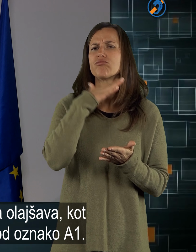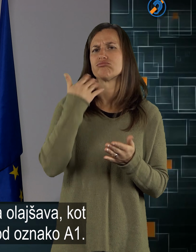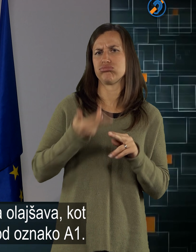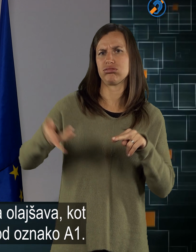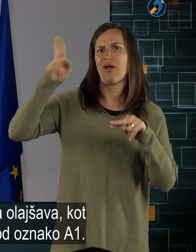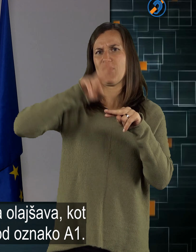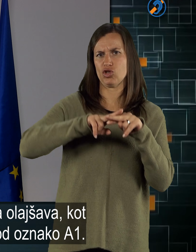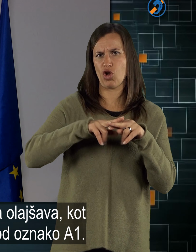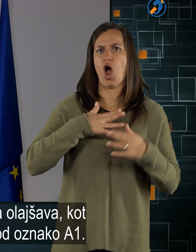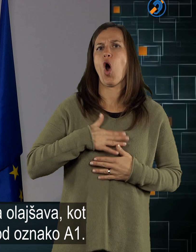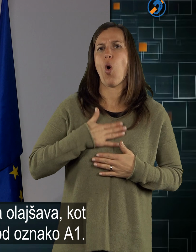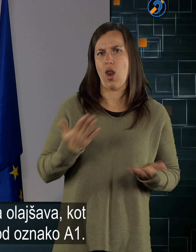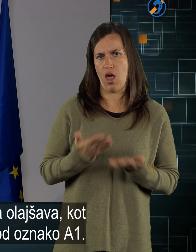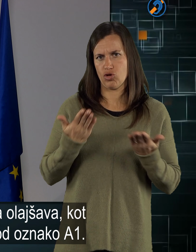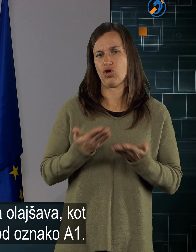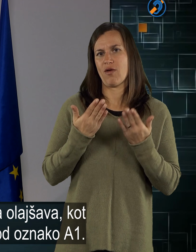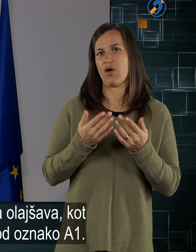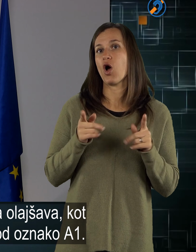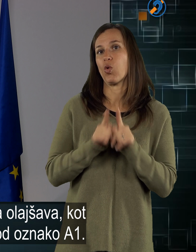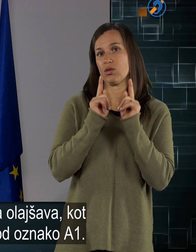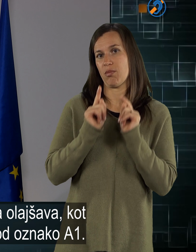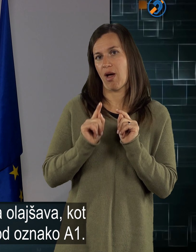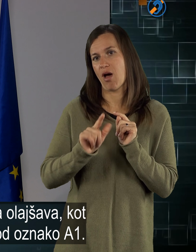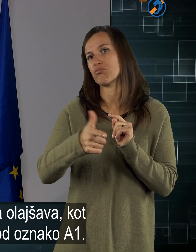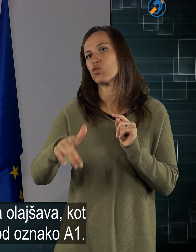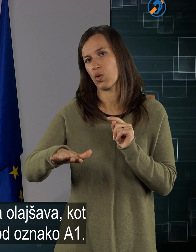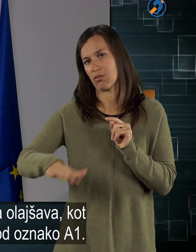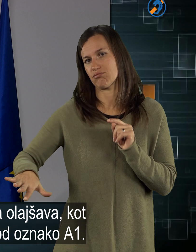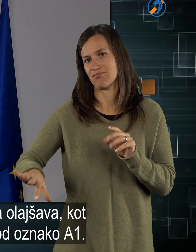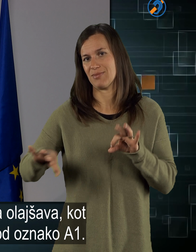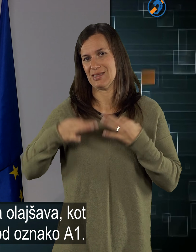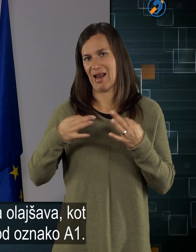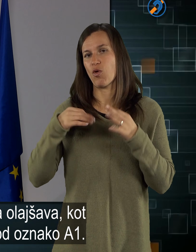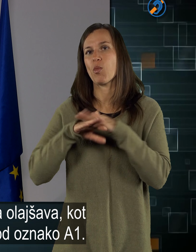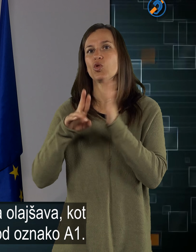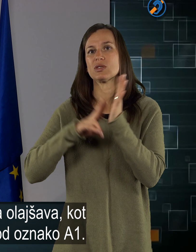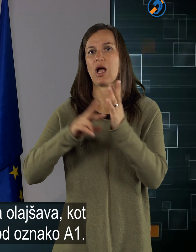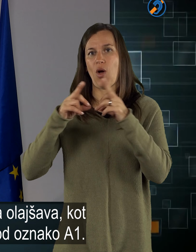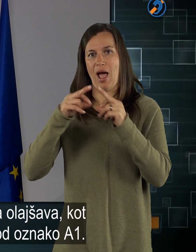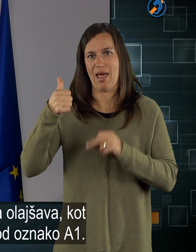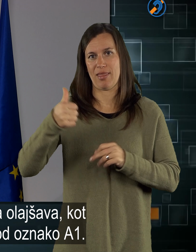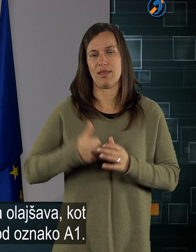veliko večja olajšava, kot bi bila sicer za otroka pod oznako A1.